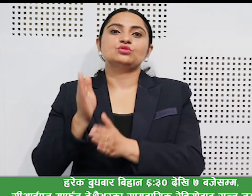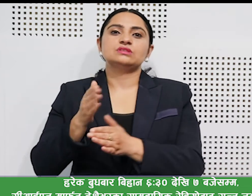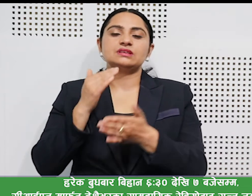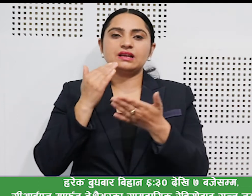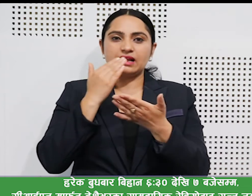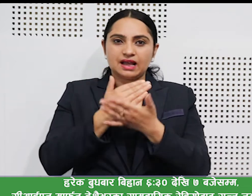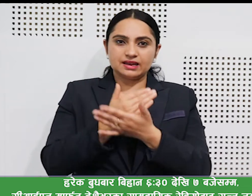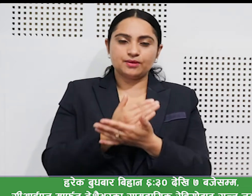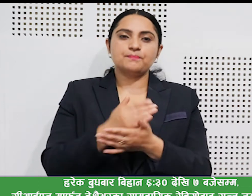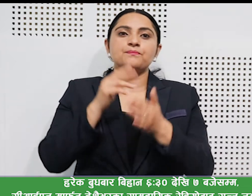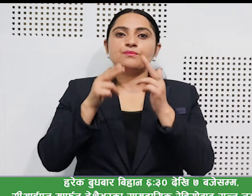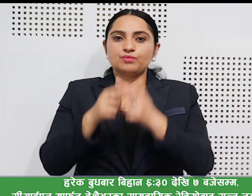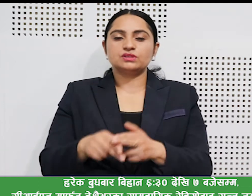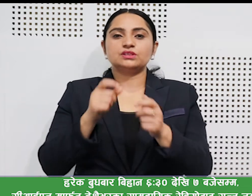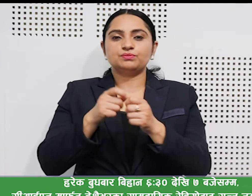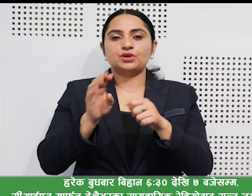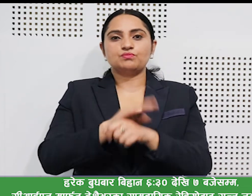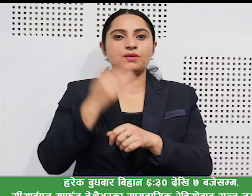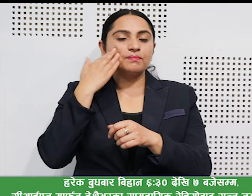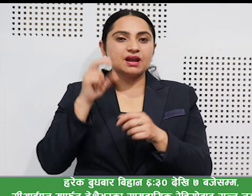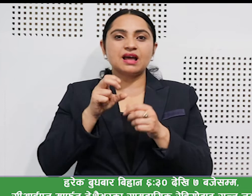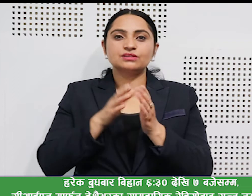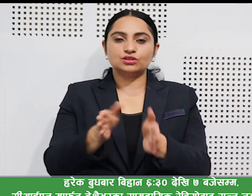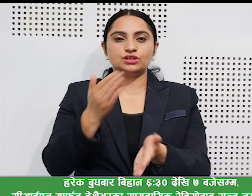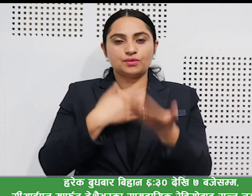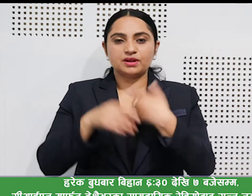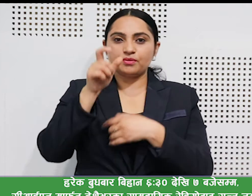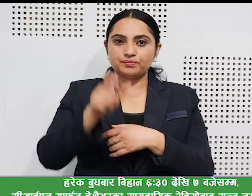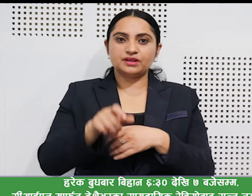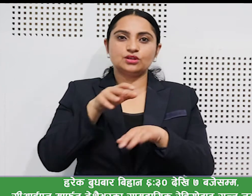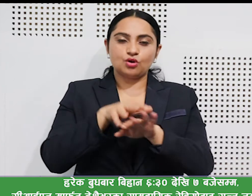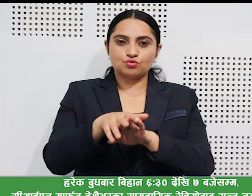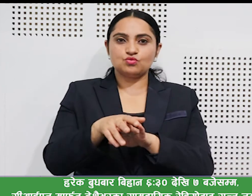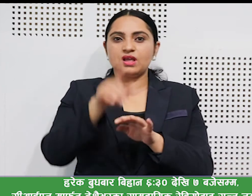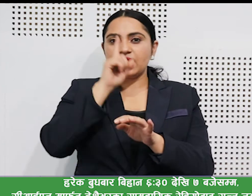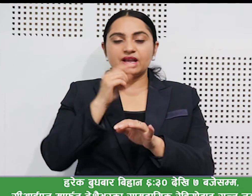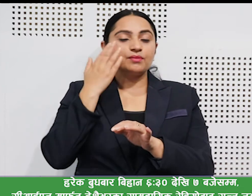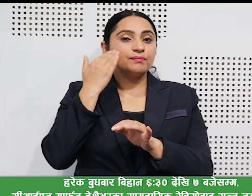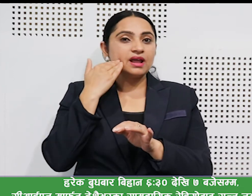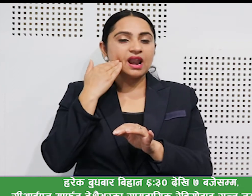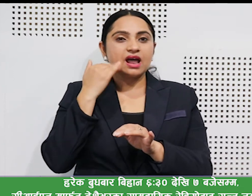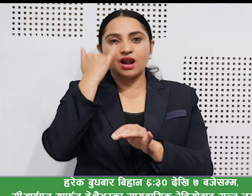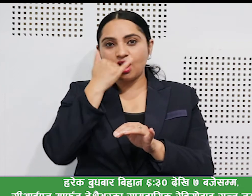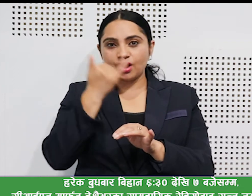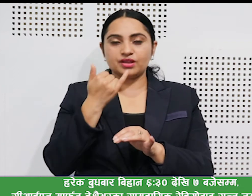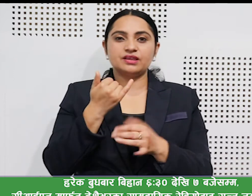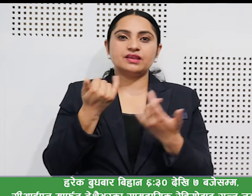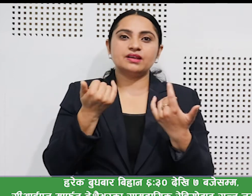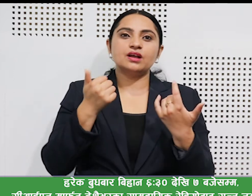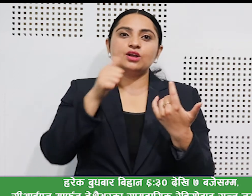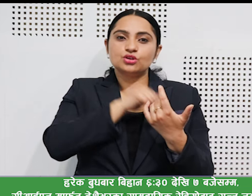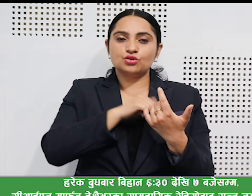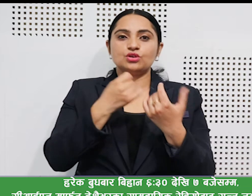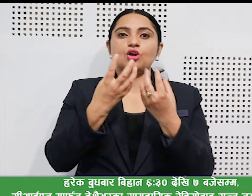बजेट आदिको तर्जुमा गर्दा महिला, दलित, अपाङ्गता भएका व्यक्तिहरू, एकल महिला, लैङ्गिक तथा यौनिक